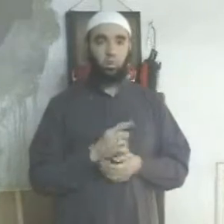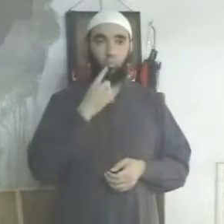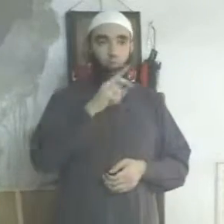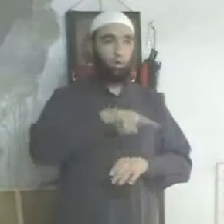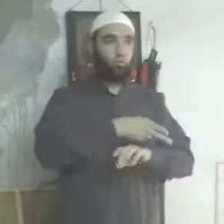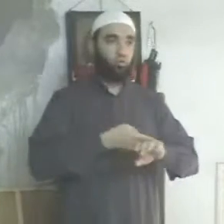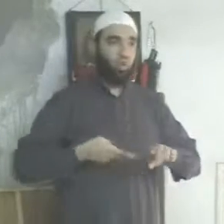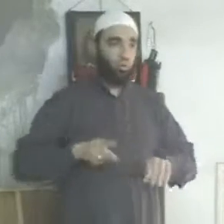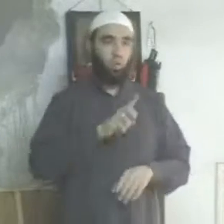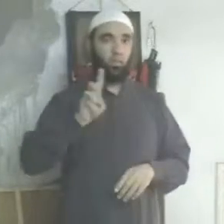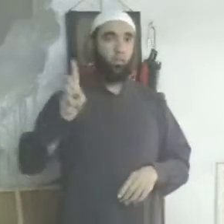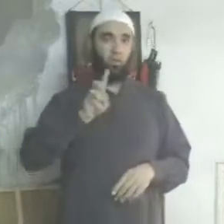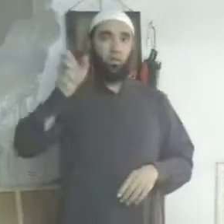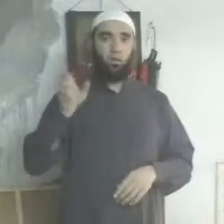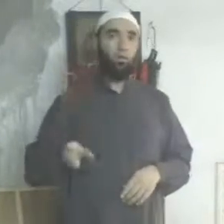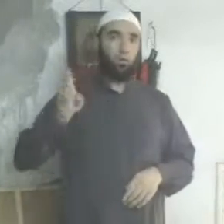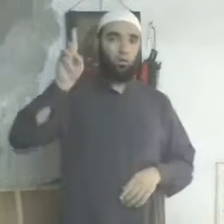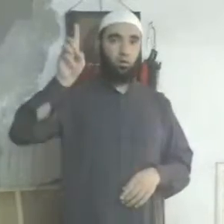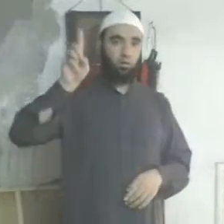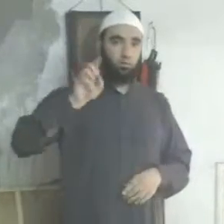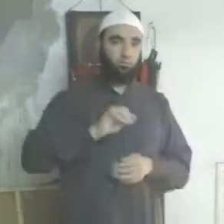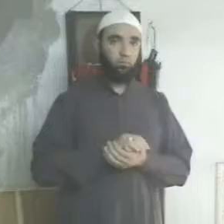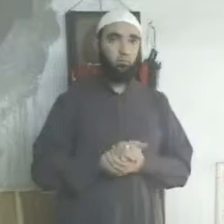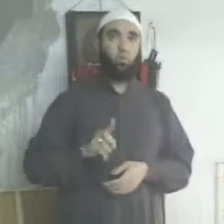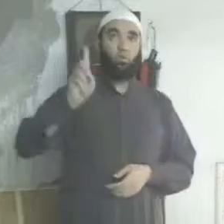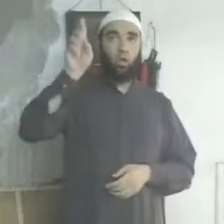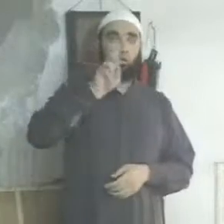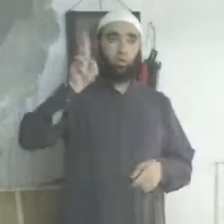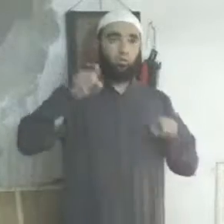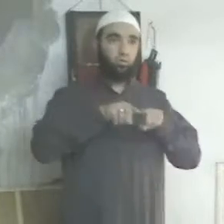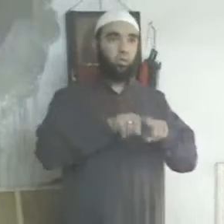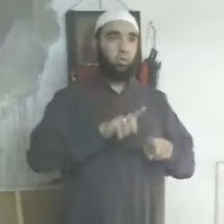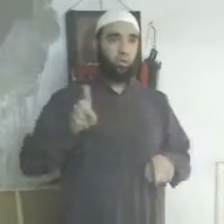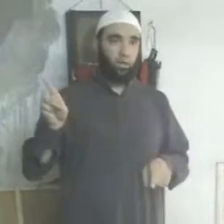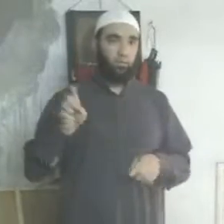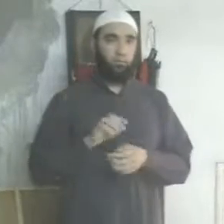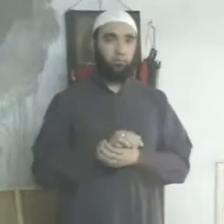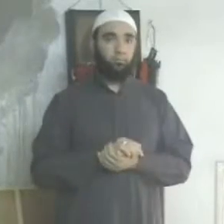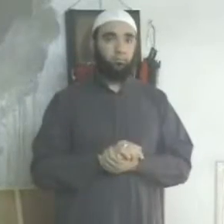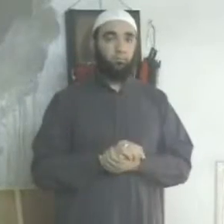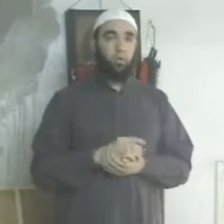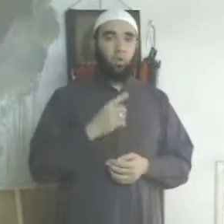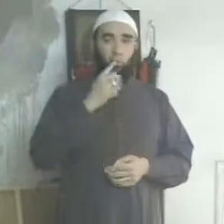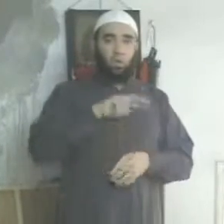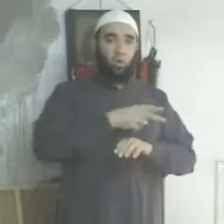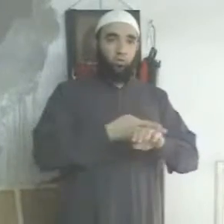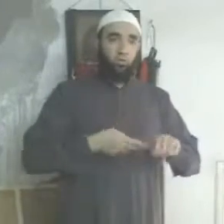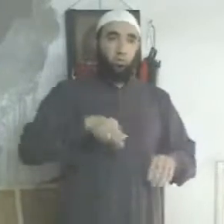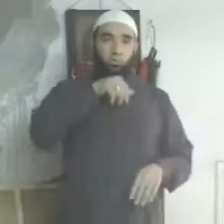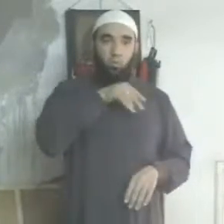أن لا إله إلا الله وحده لا شريك له، وأشهد أن محمدا